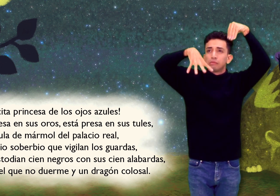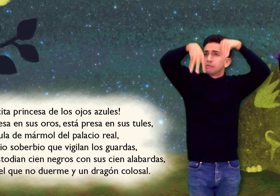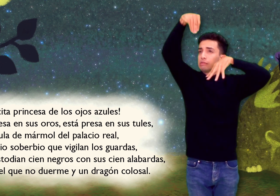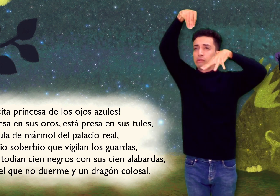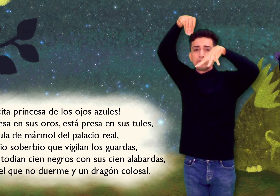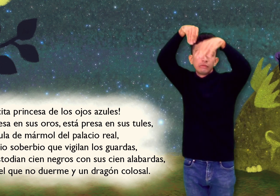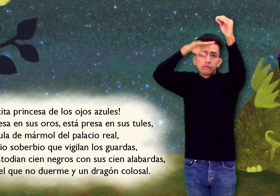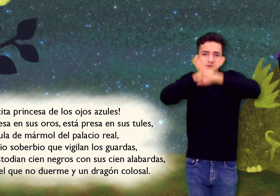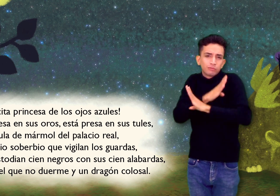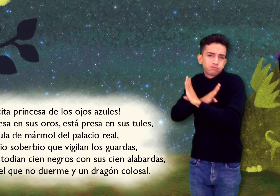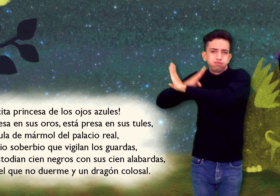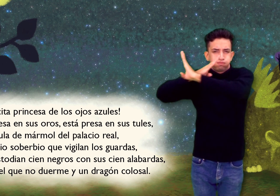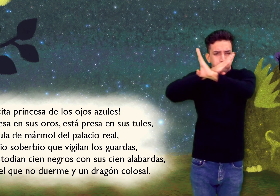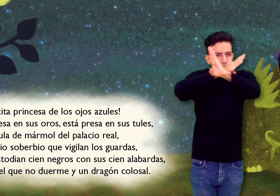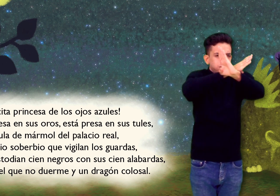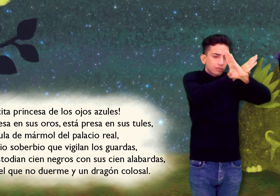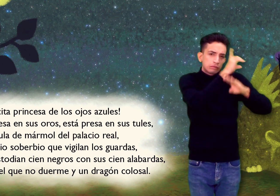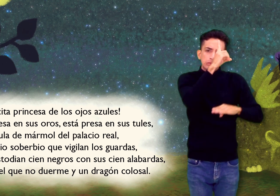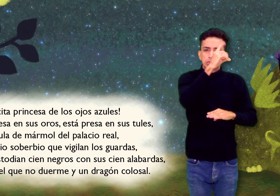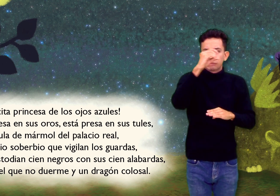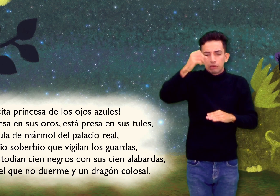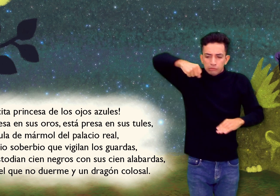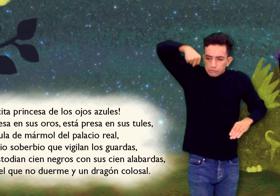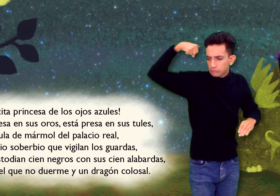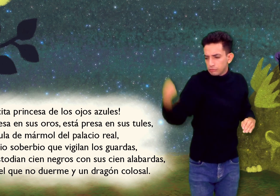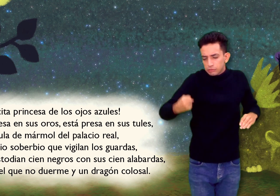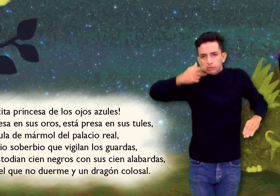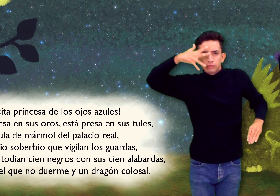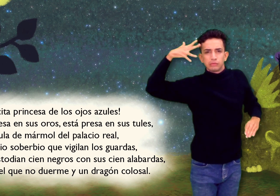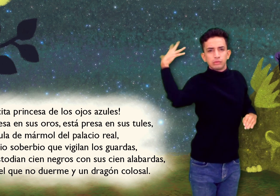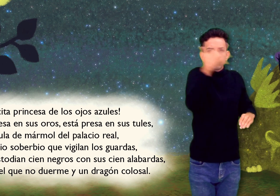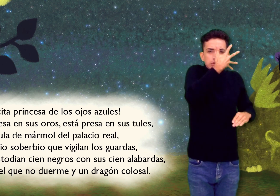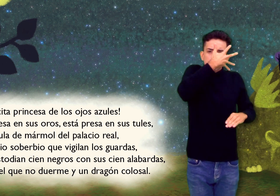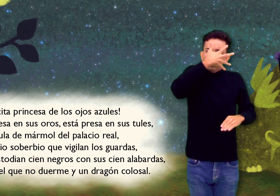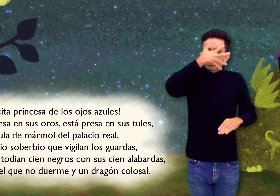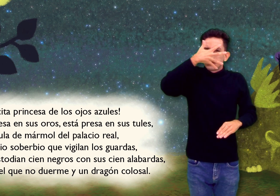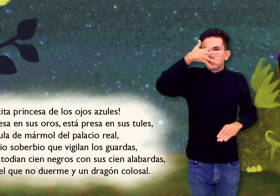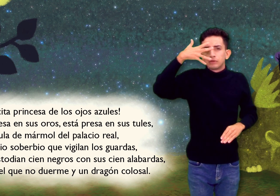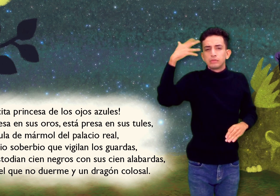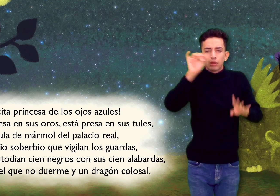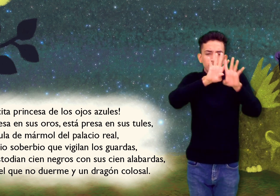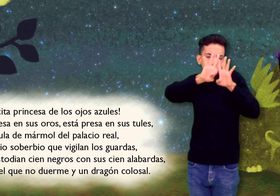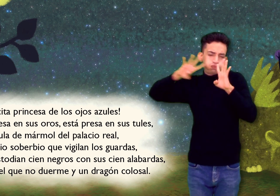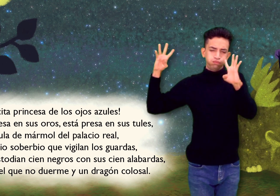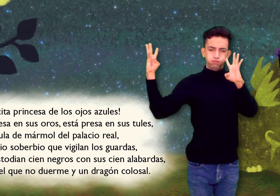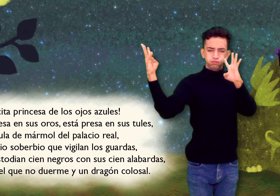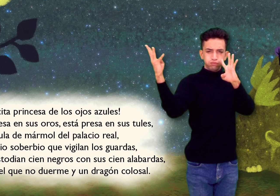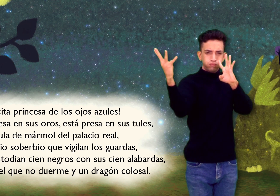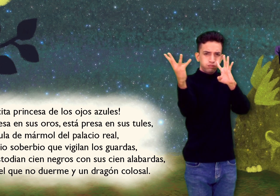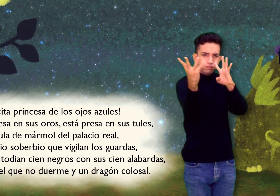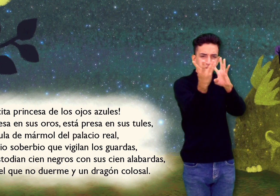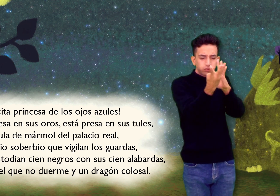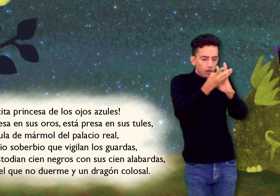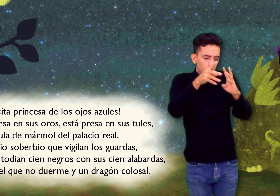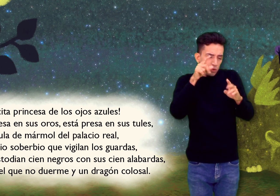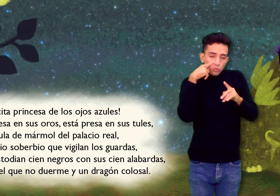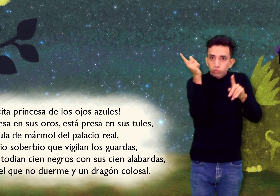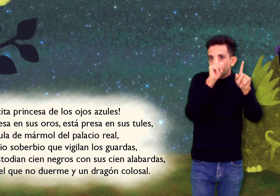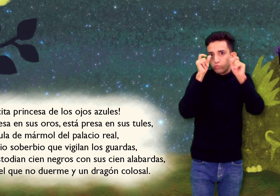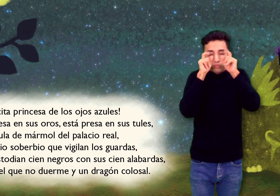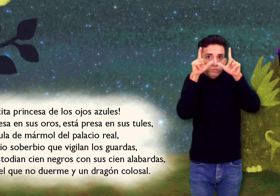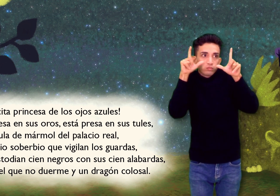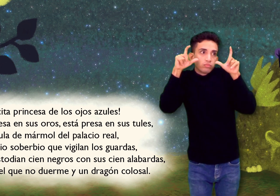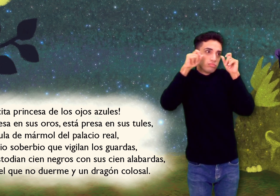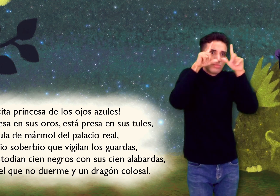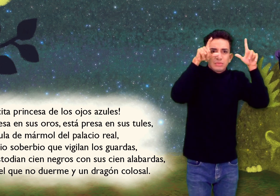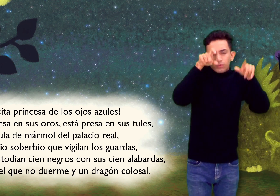de mármol del palacio real. El palacio soberbio que vigilan los guardas, que custodian 100 negros con